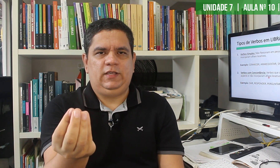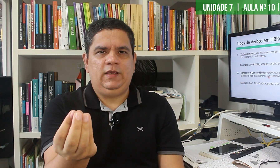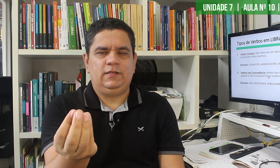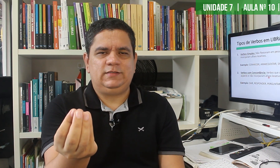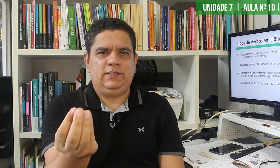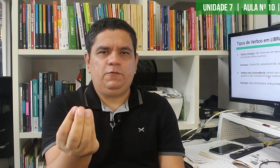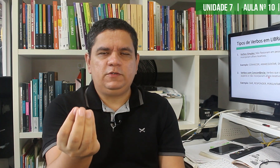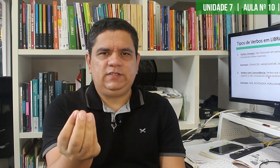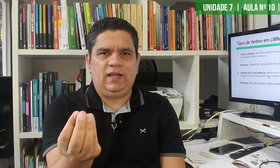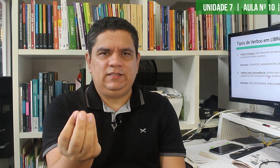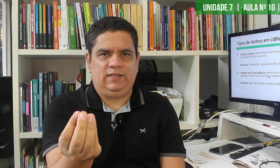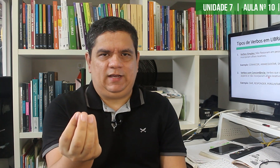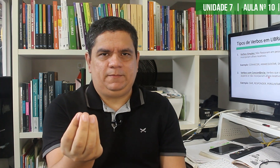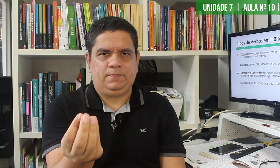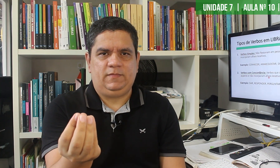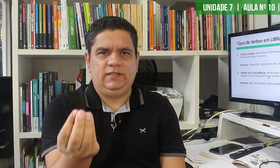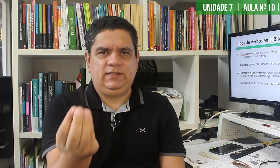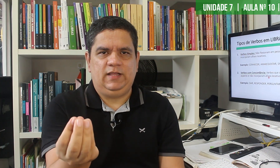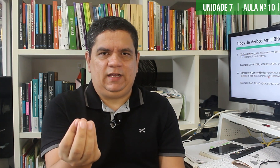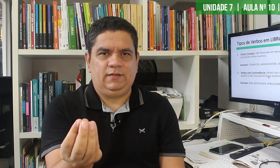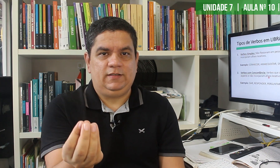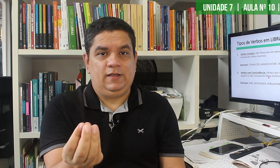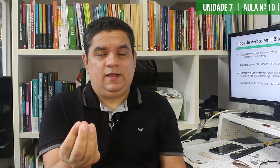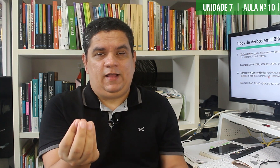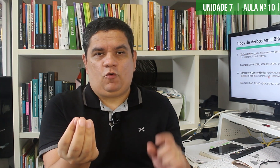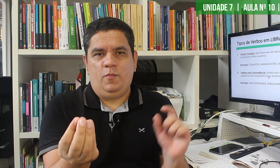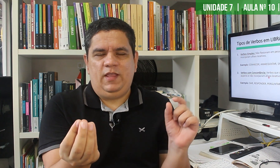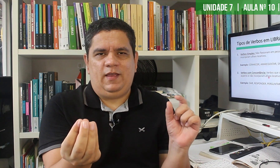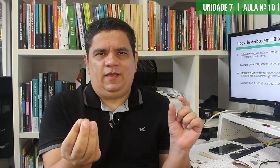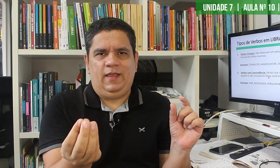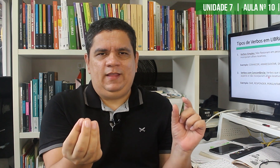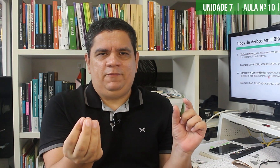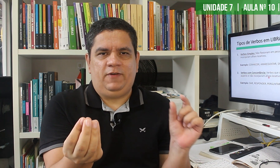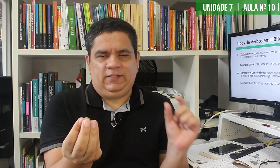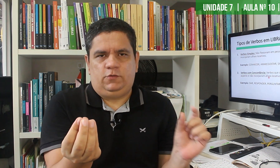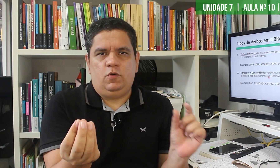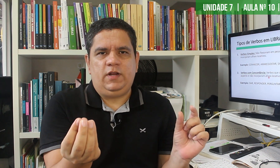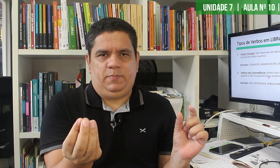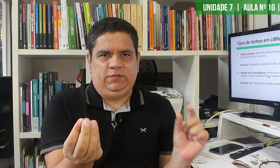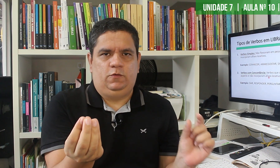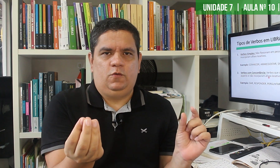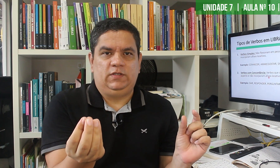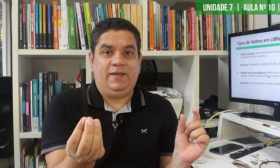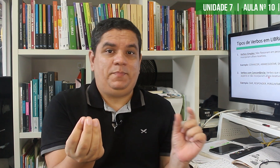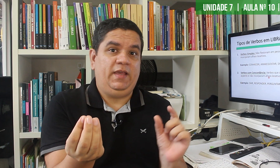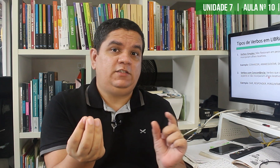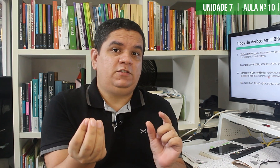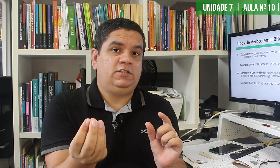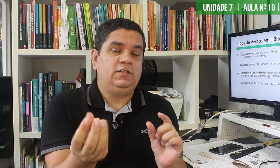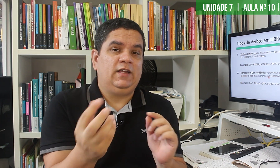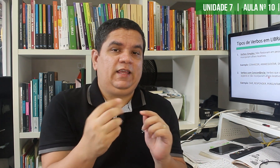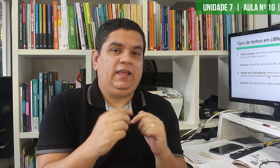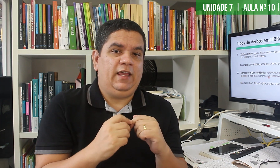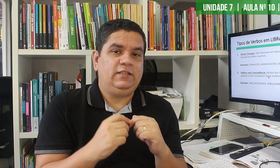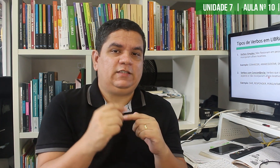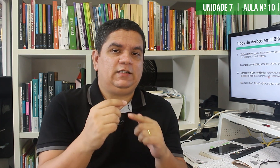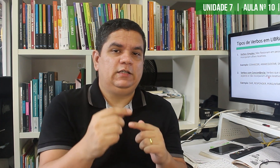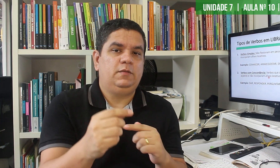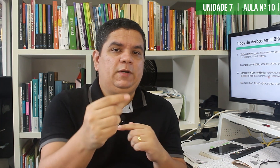que se eu for sinalizar esse dar, como ele flexiona em pessoa, depende de quem está dando para